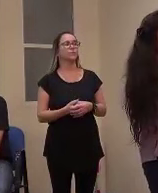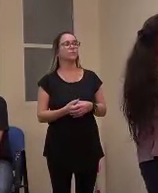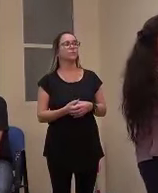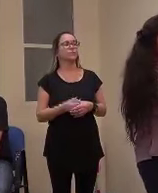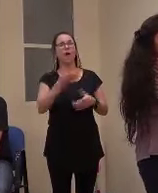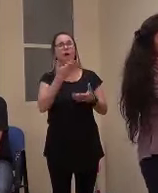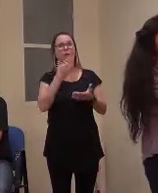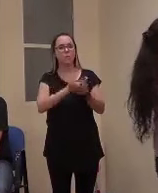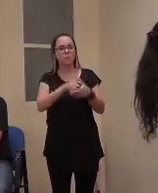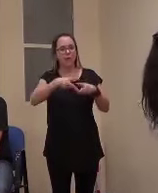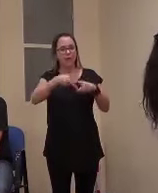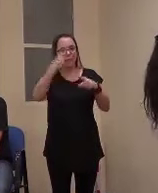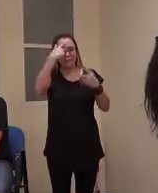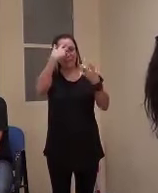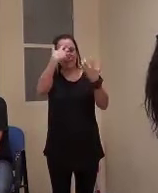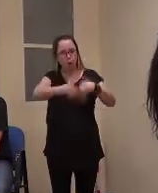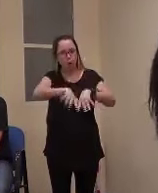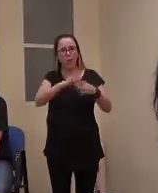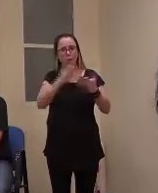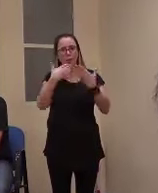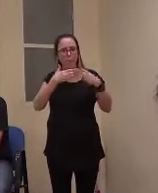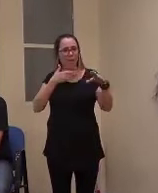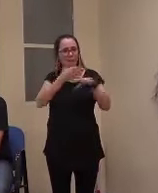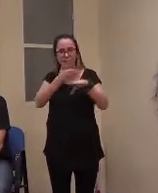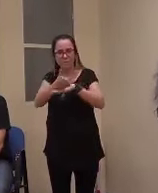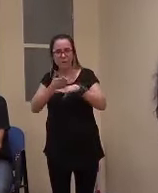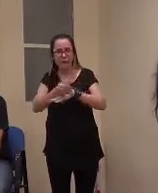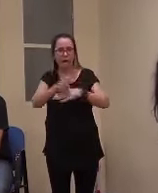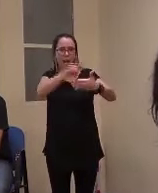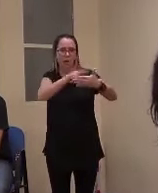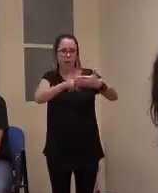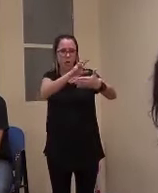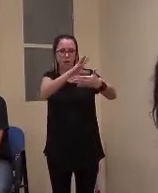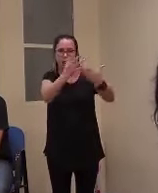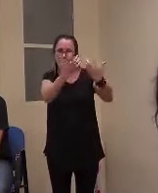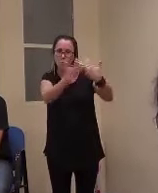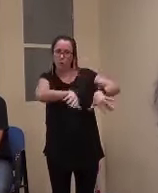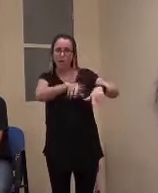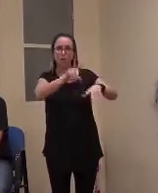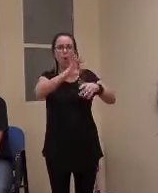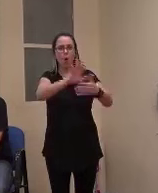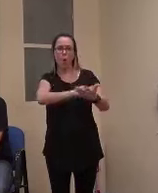hablamos de tecnologías para la accesibilidad director de importancia tráilers